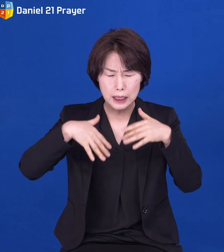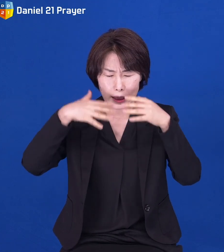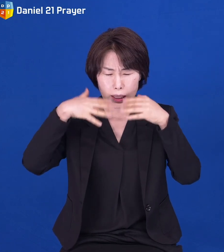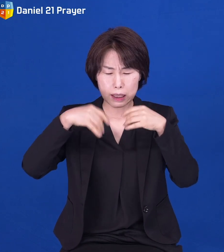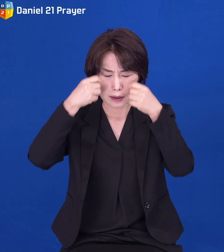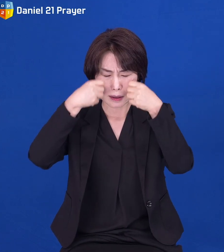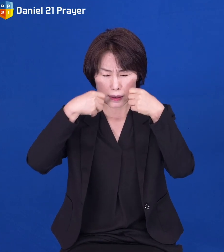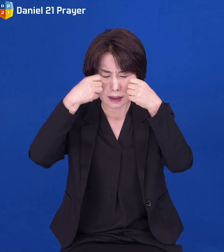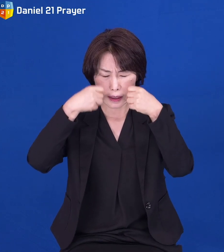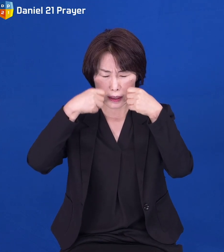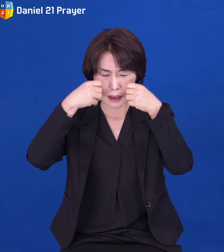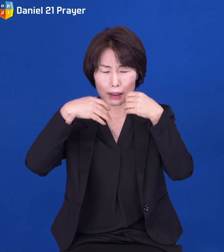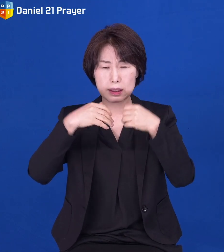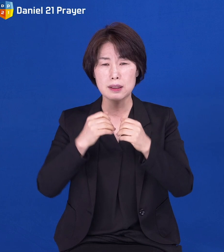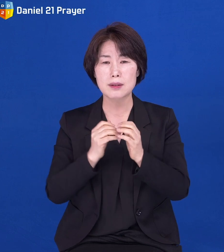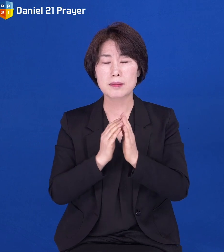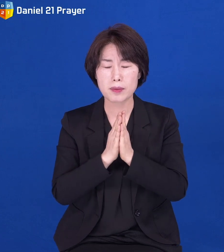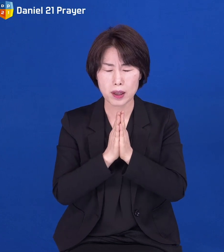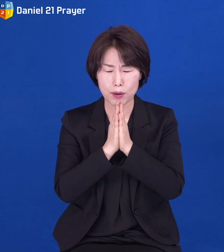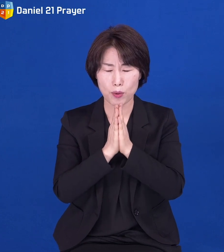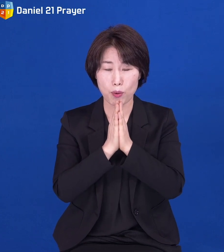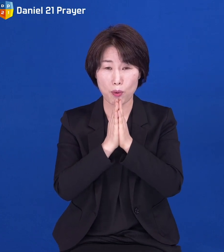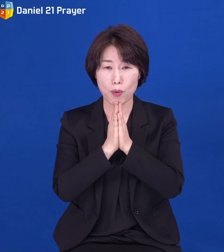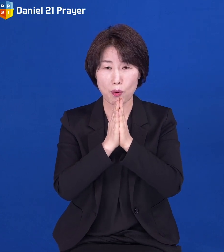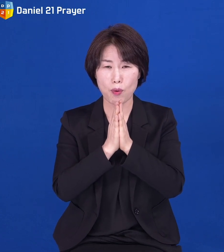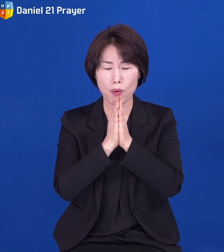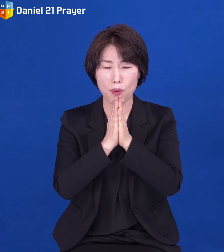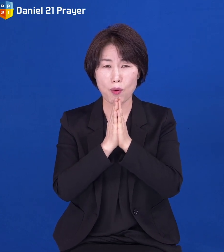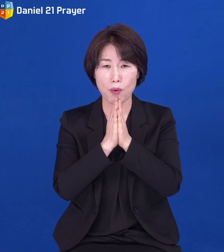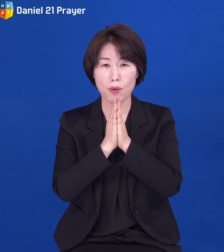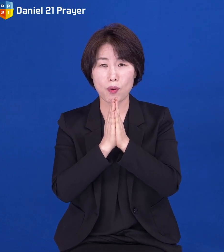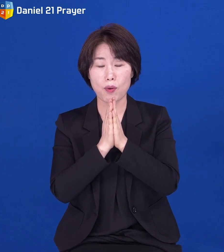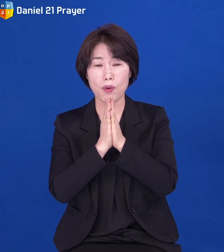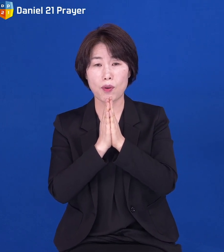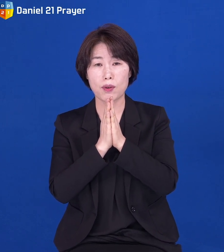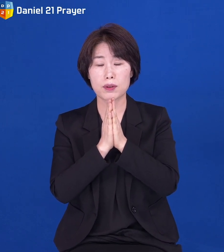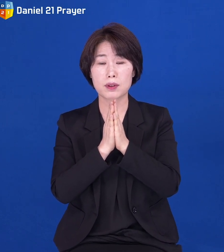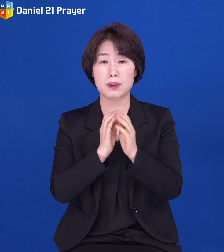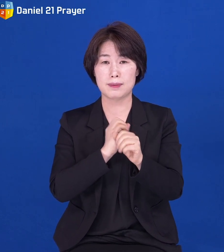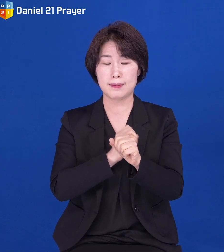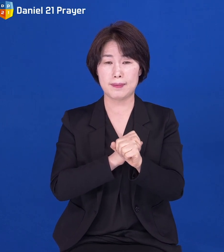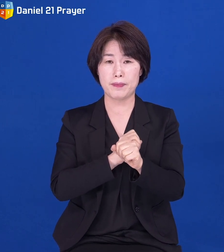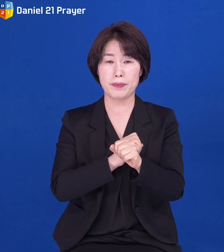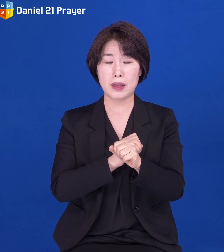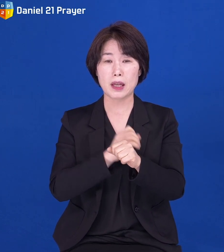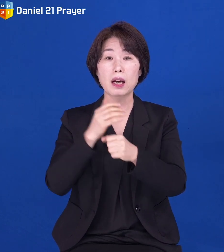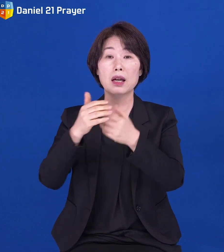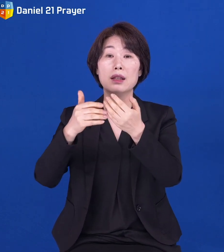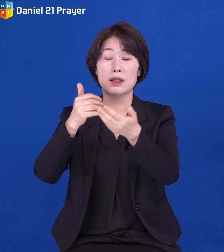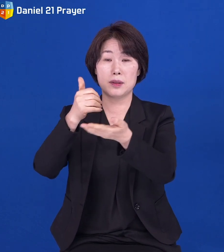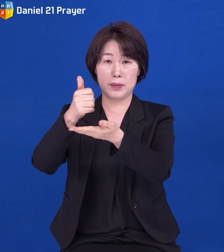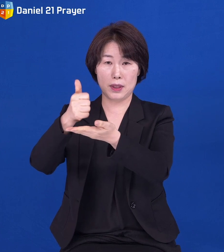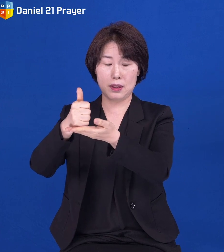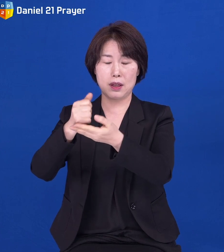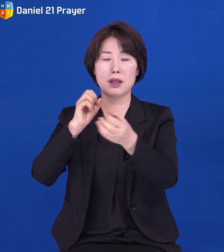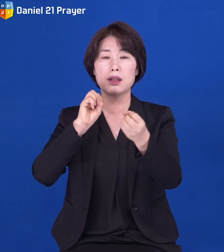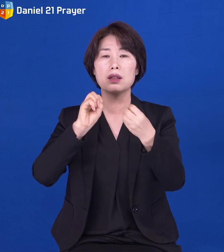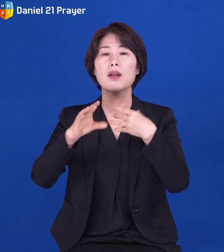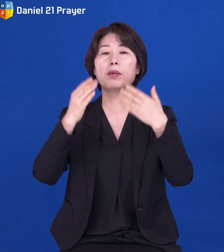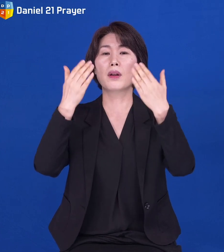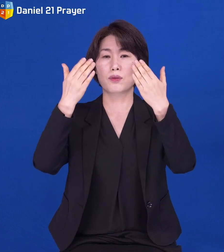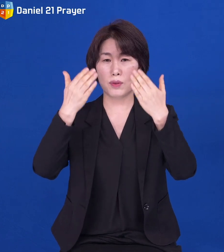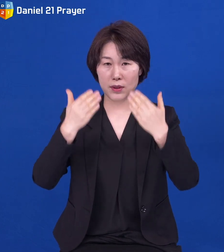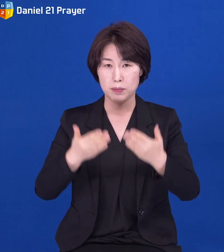피곤하니까 몸이 막 그렇게 절실하게 막 절규를 하면서 막 기도를 했는데 하나님이 그때 응답을 딱 해주신